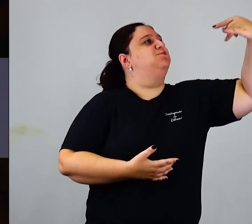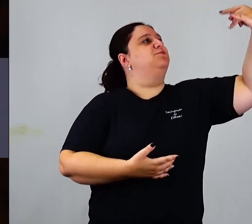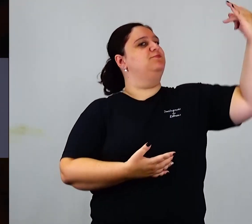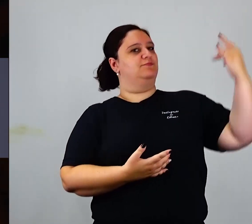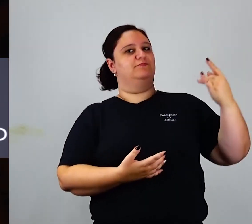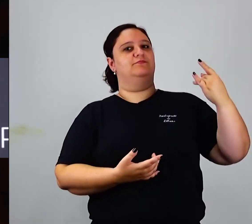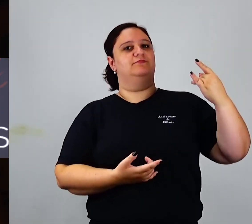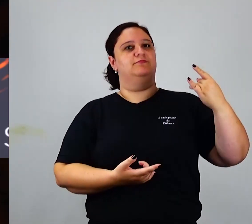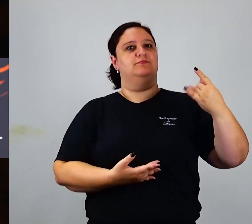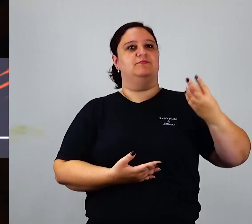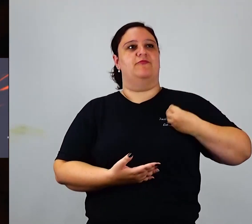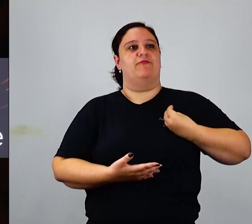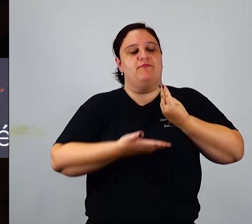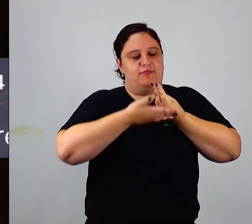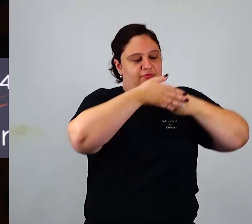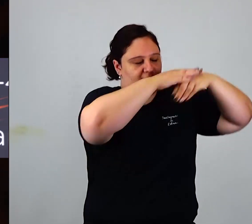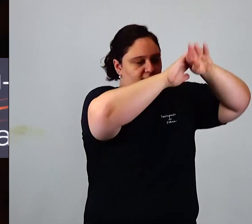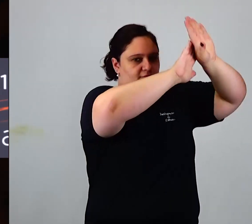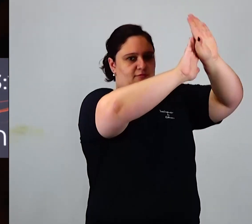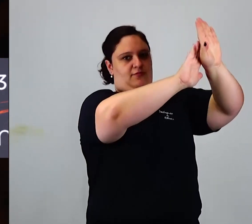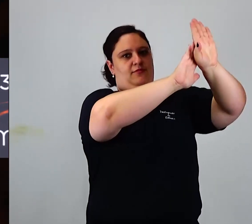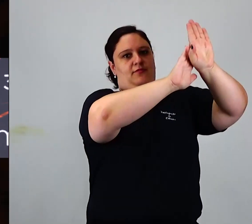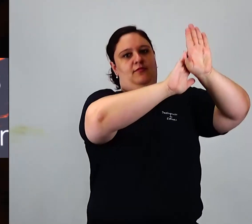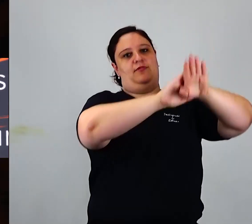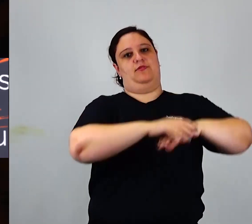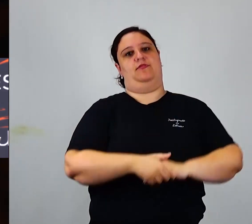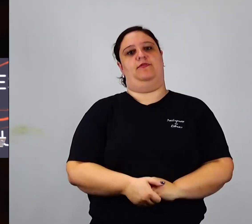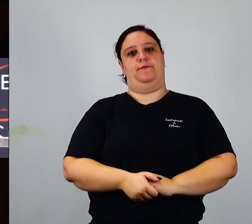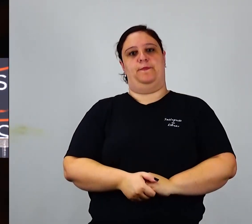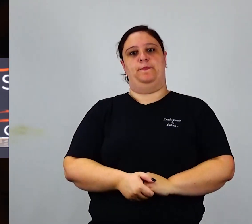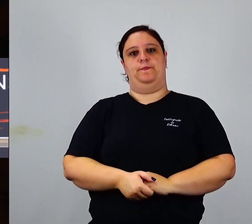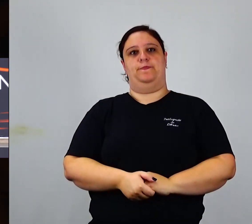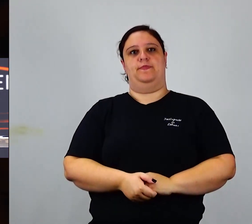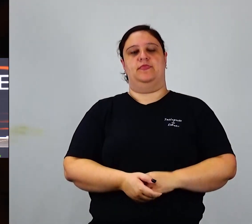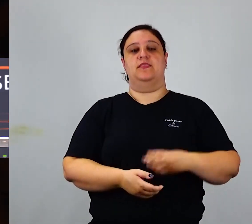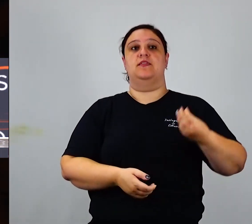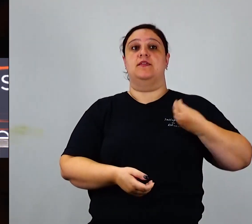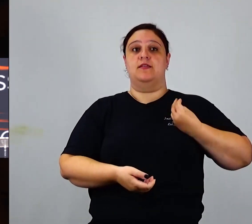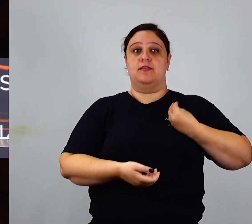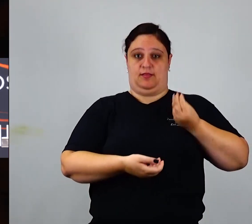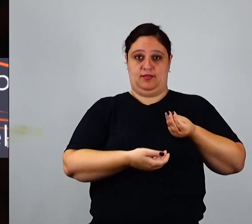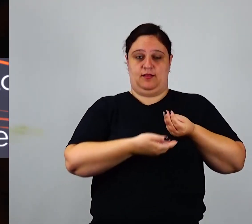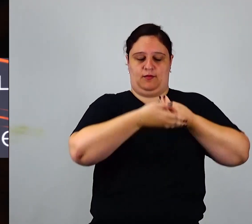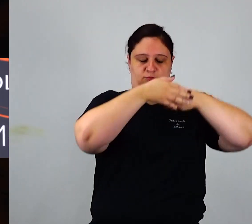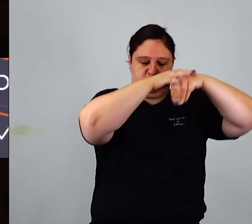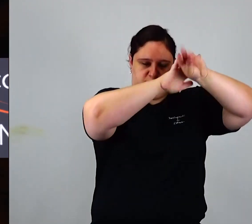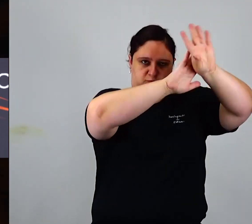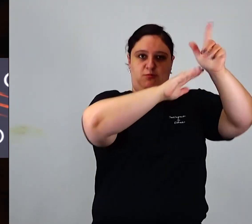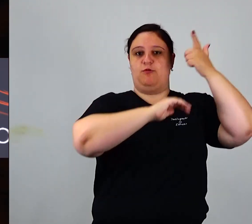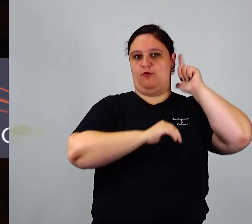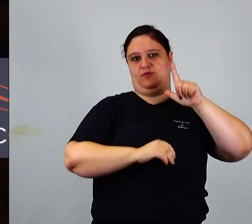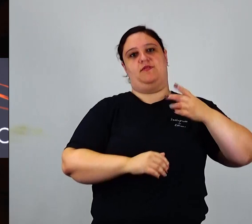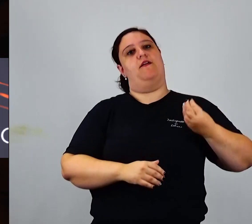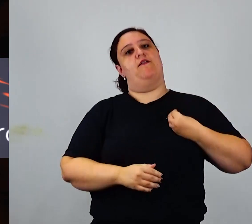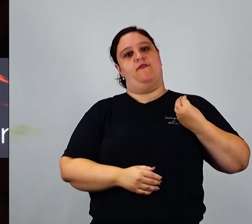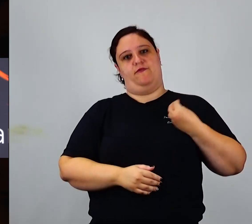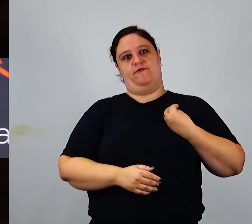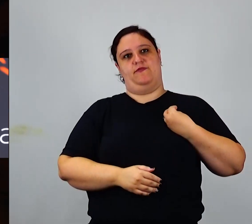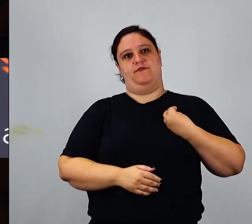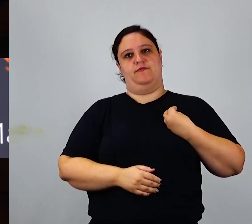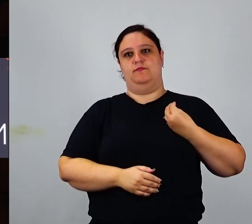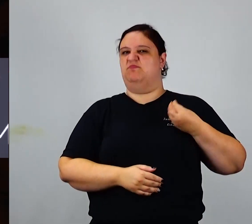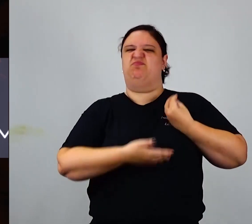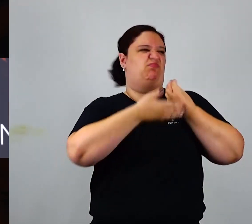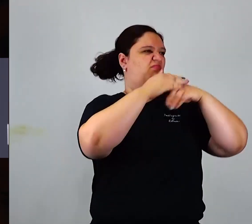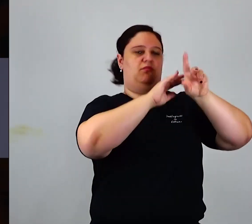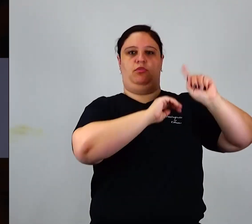vida. Aqueles que se entregam, vivem. Os que não se entregam,